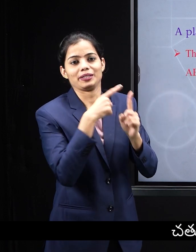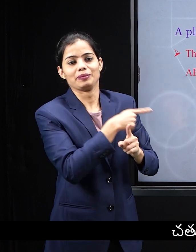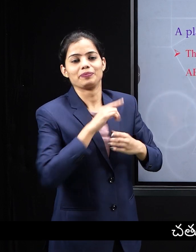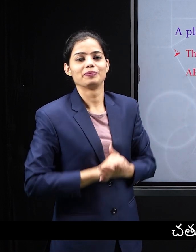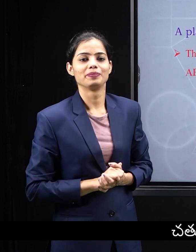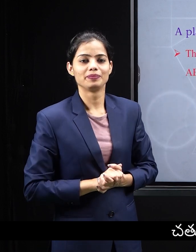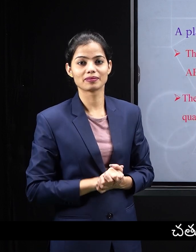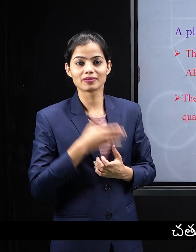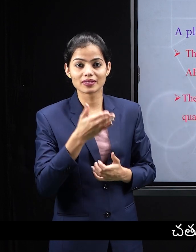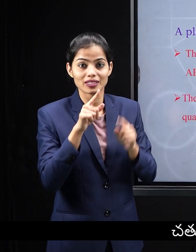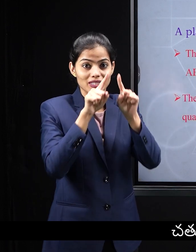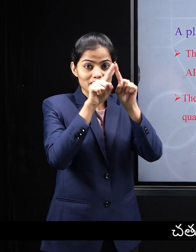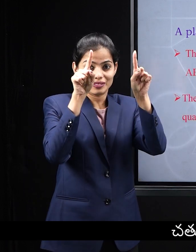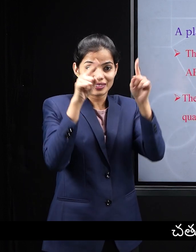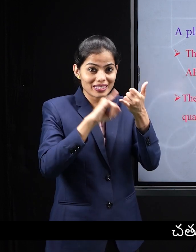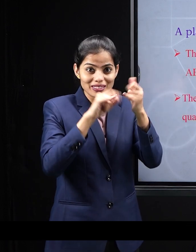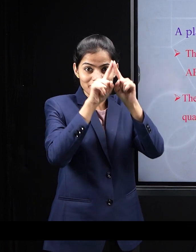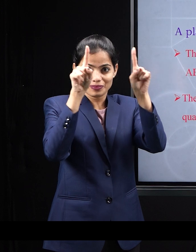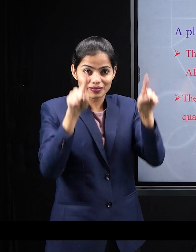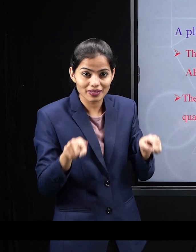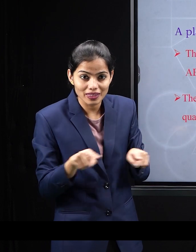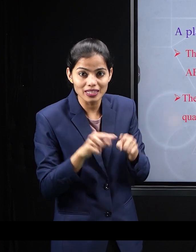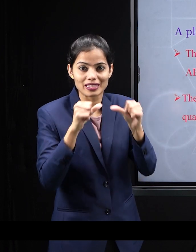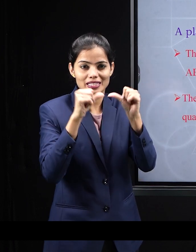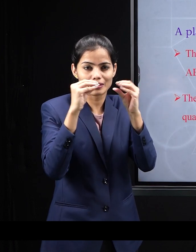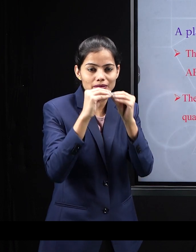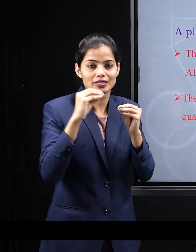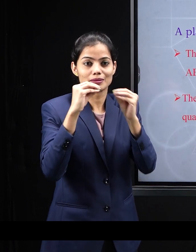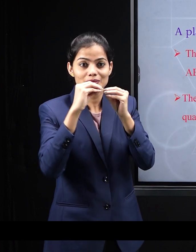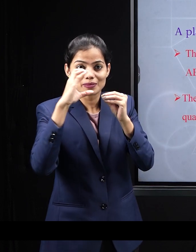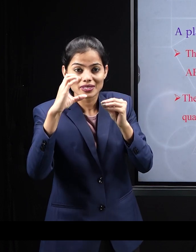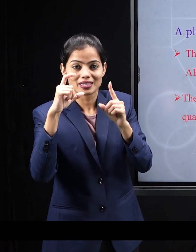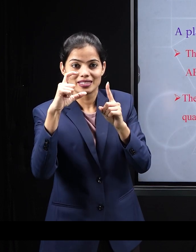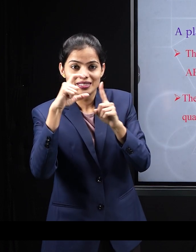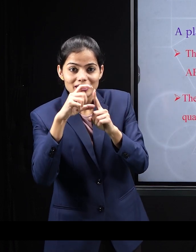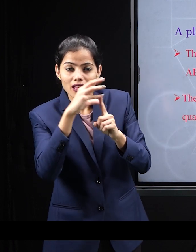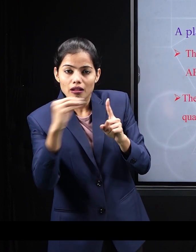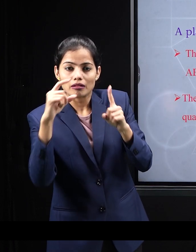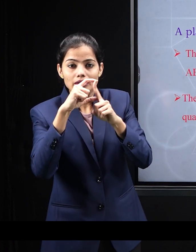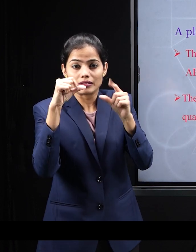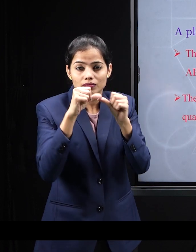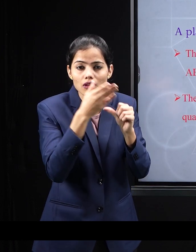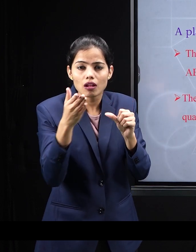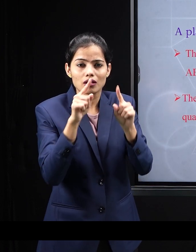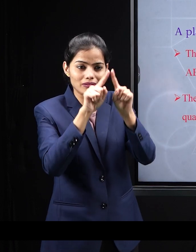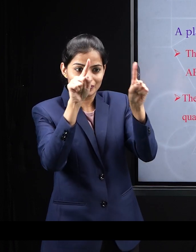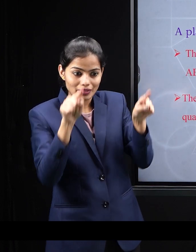ఏబిసిడి యొక్క శీర్షాలు. ఏబి, బిసి, సిడి మరియు డిఏ